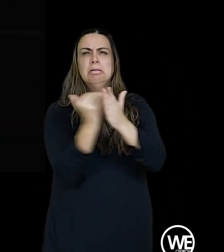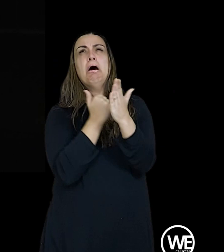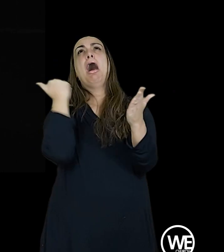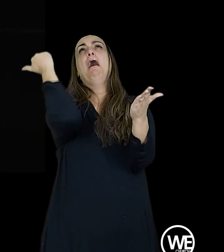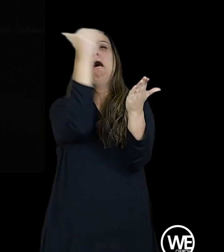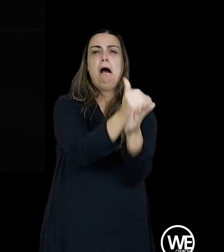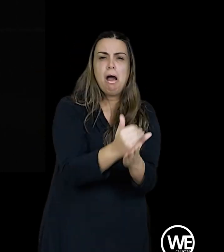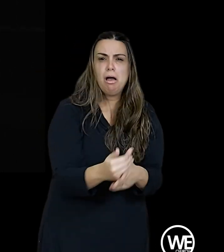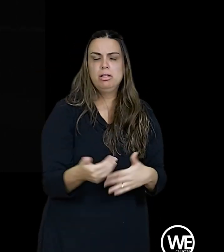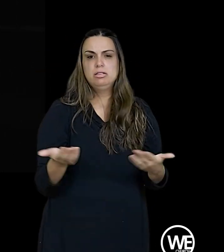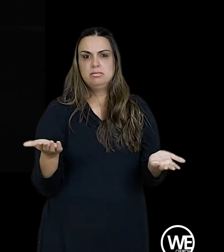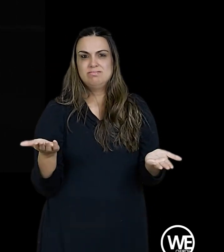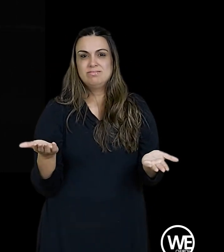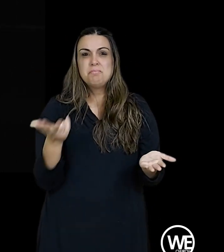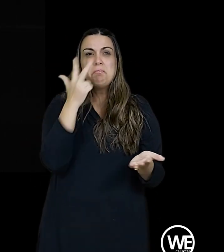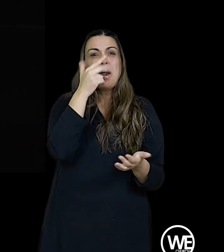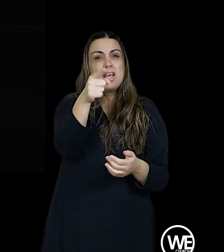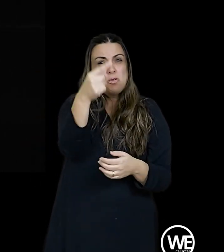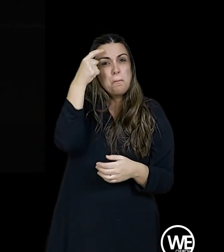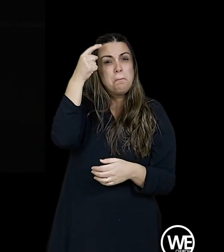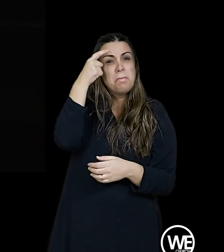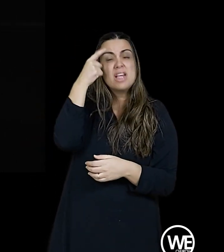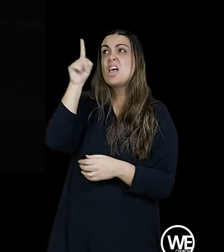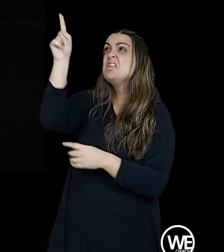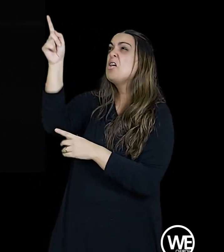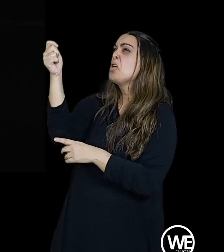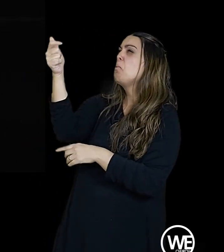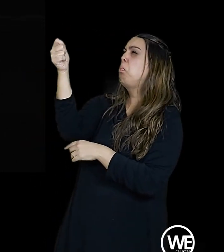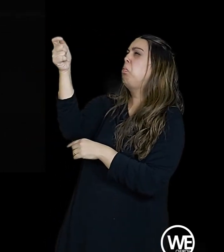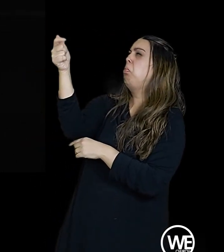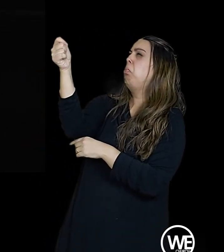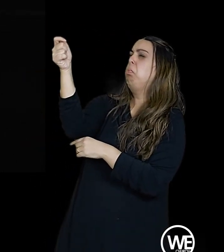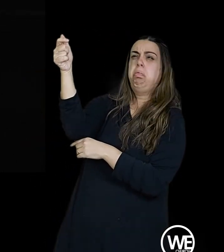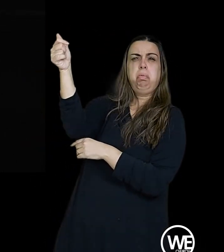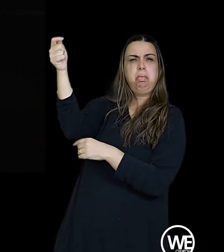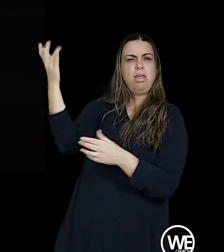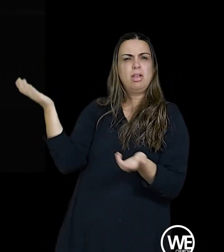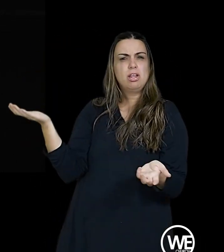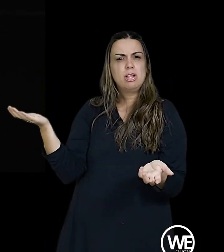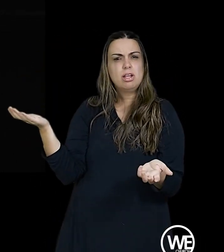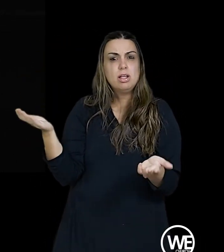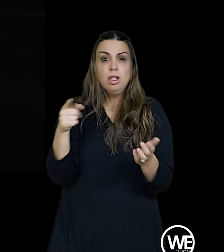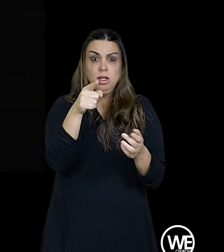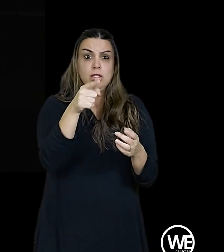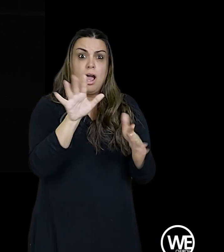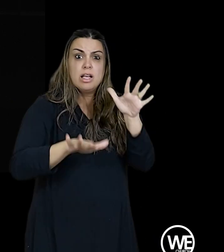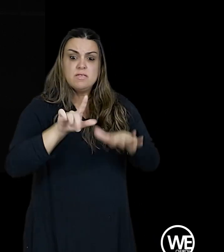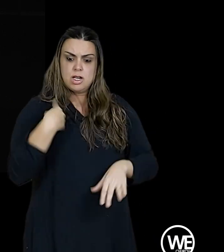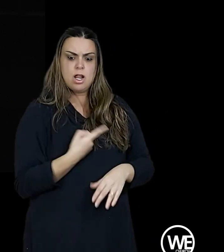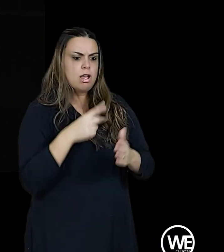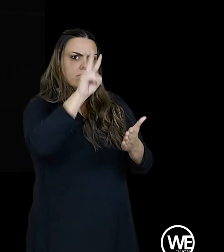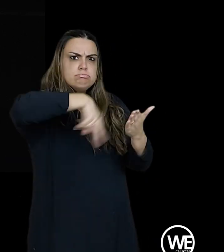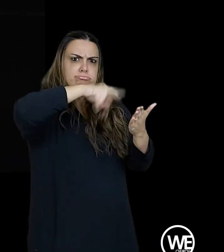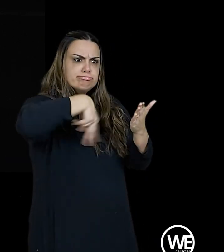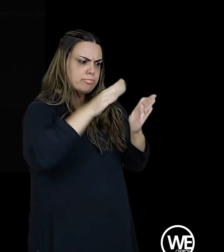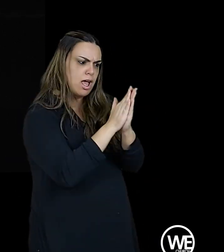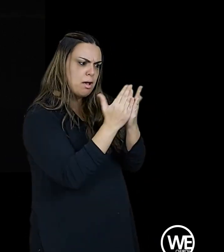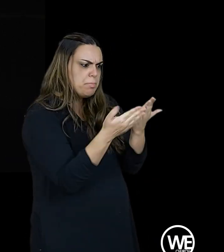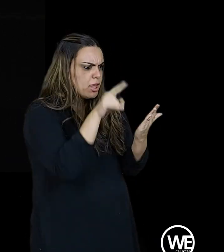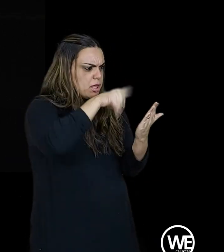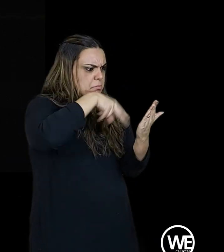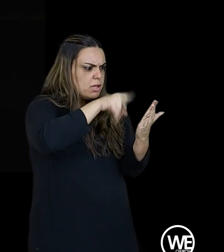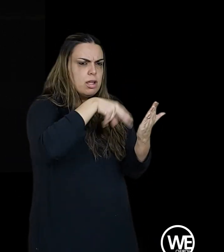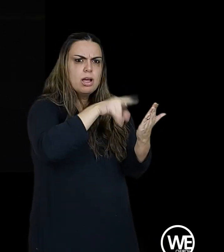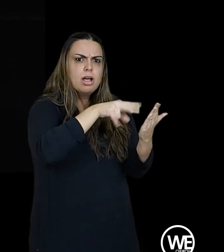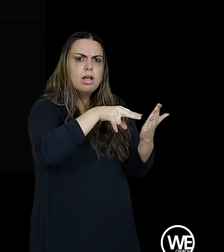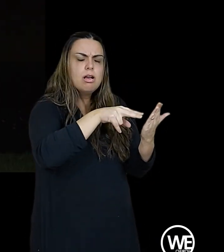poder de Deus na prática. O ser humano subestima o poder da palavra. Ele lê e não sabe nem